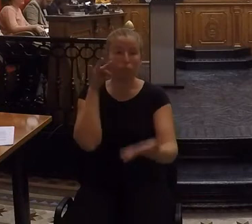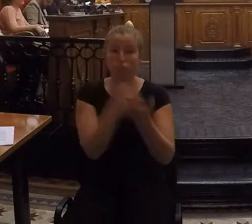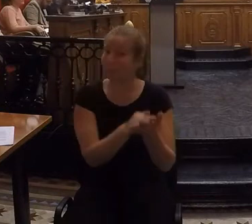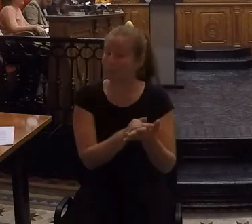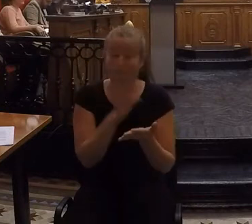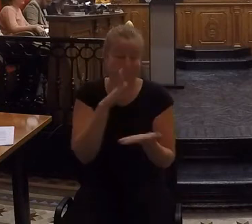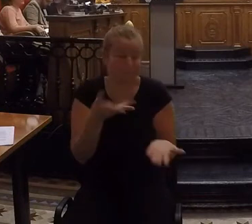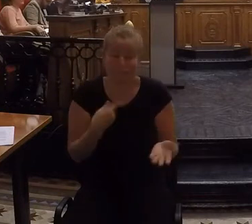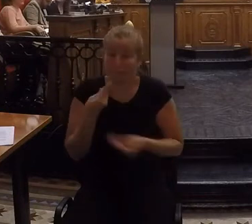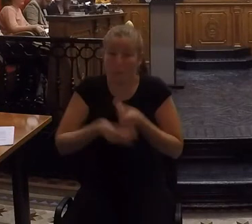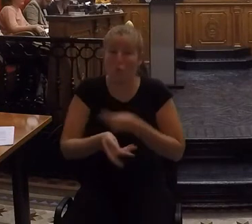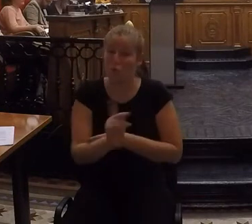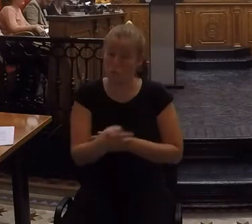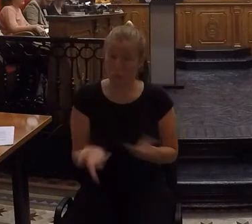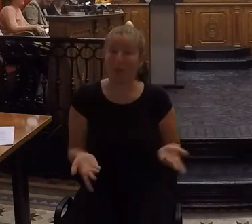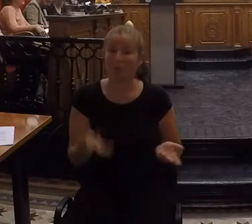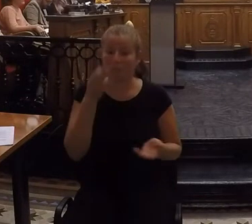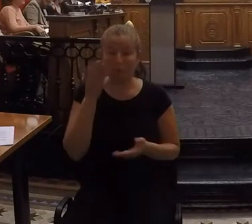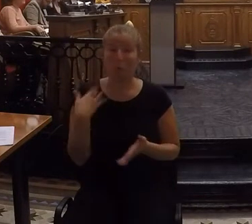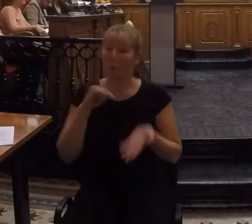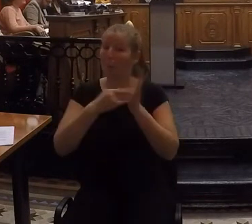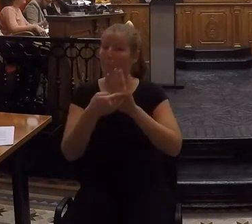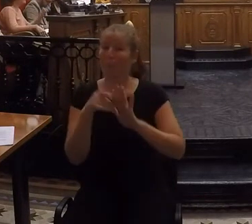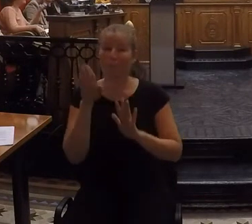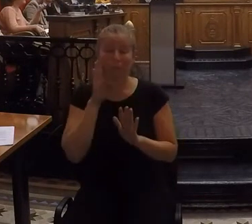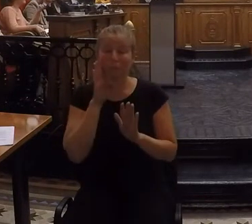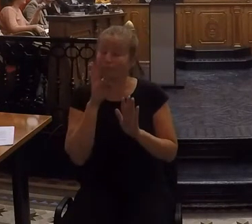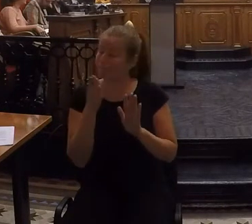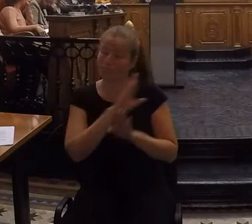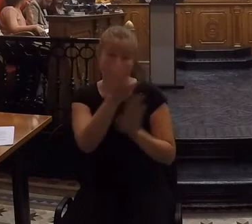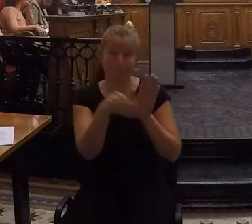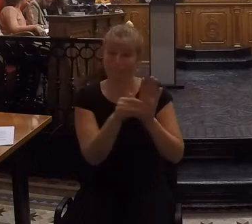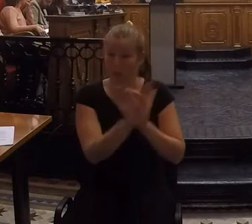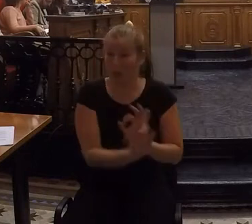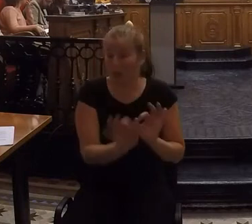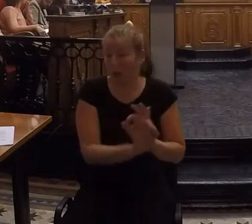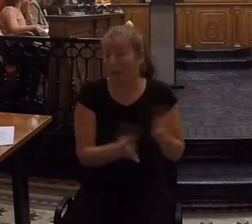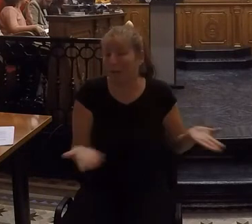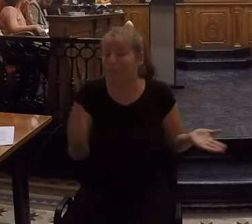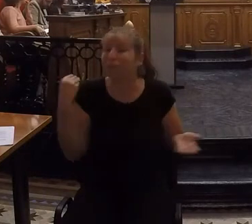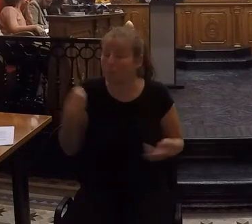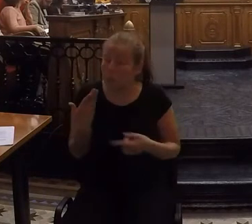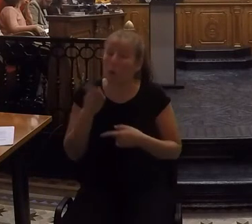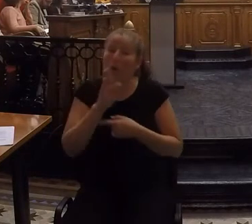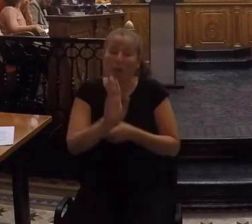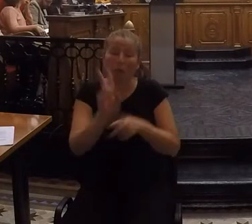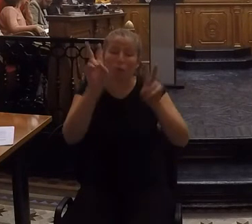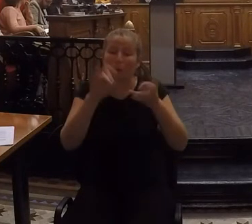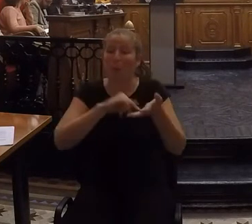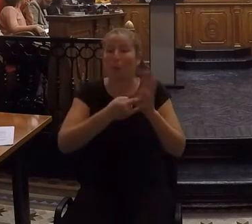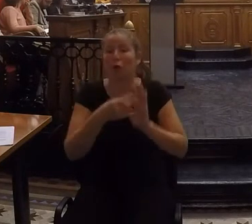incluido los proyectos DUSI en los presupuestos 2017. Estas son nuestras alegaciones en torno a los proyectos